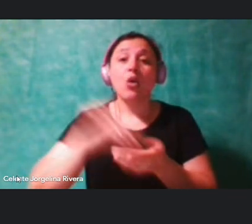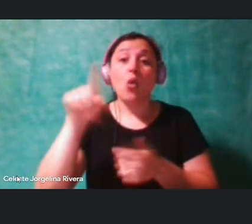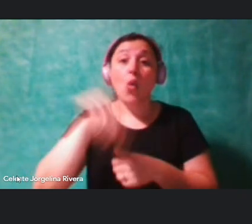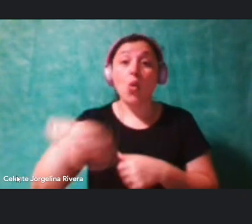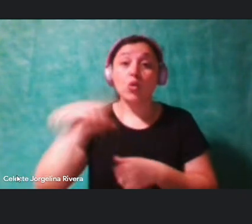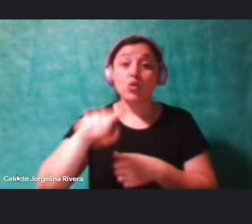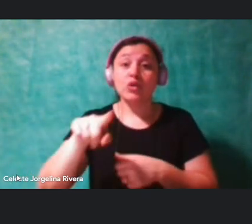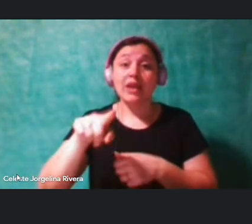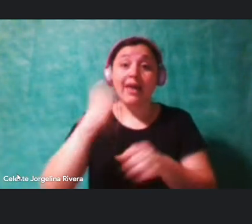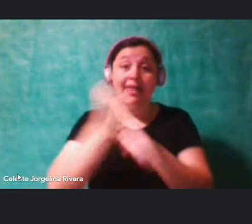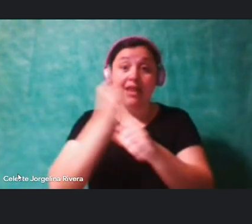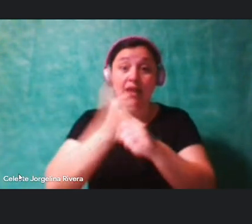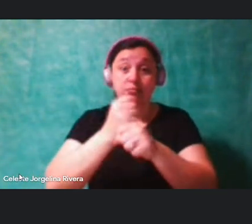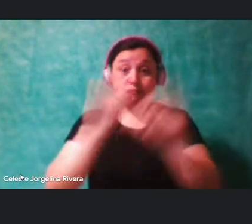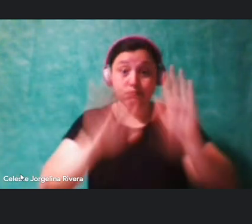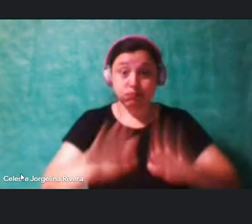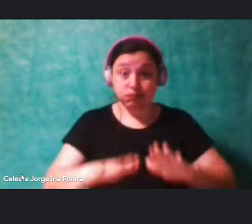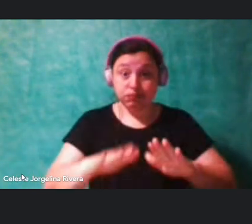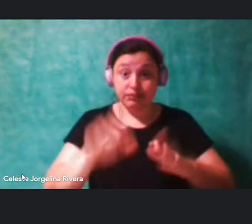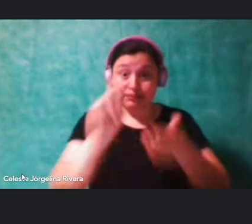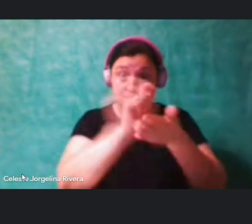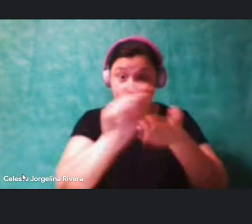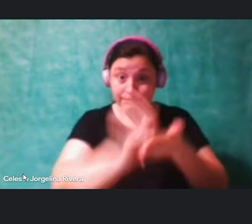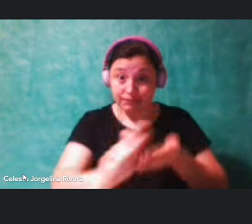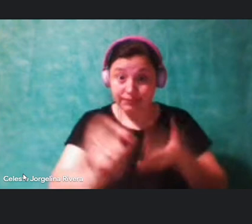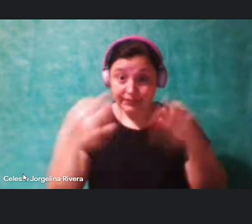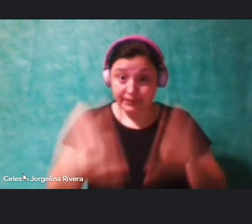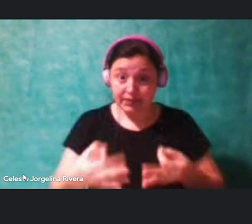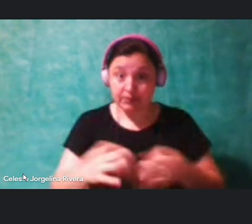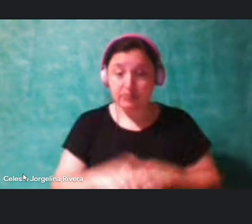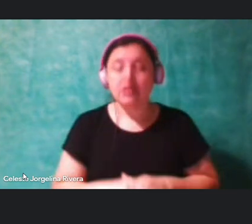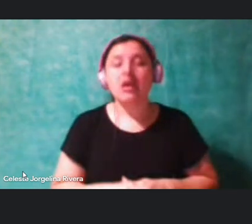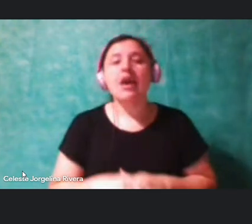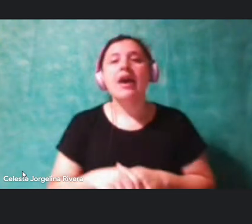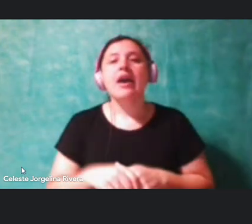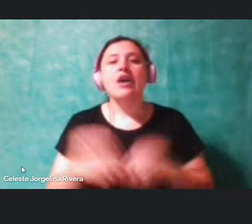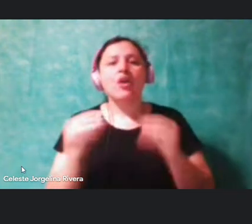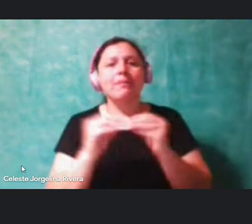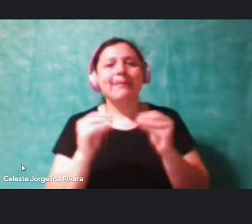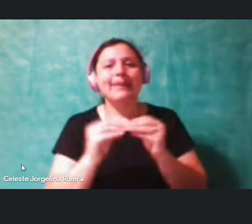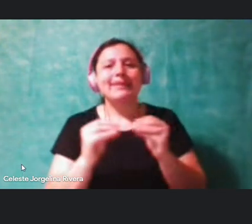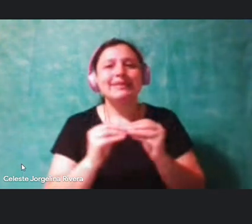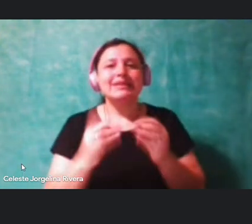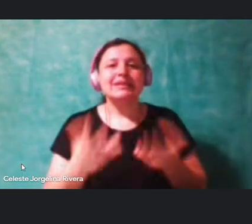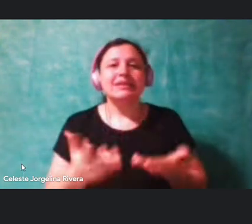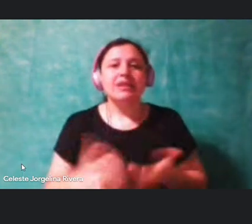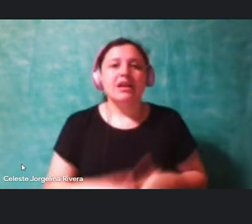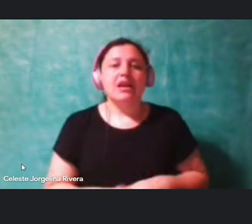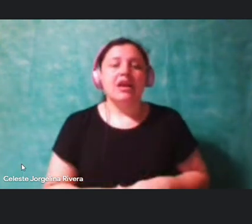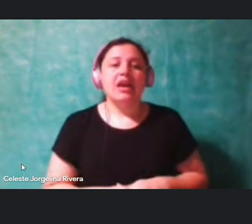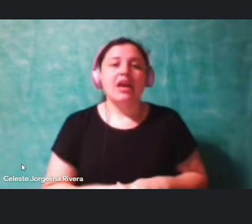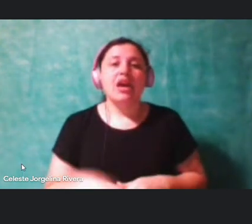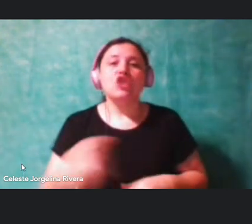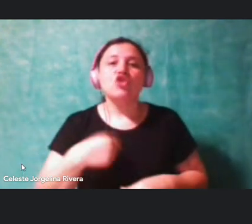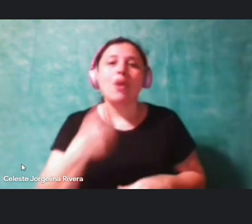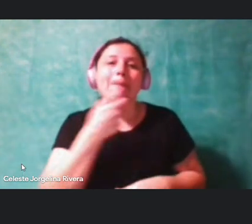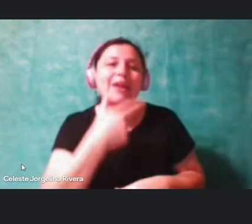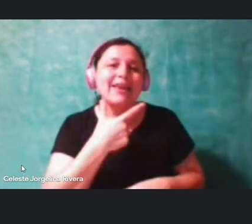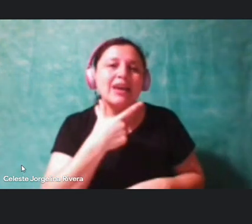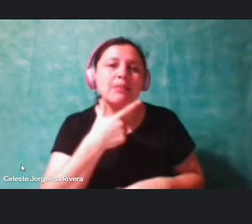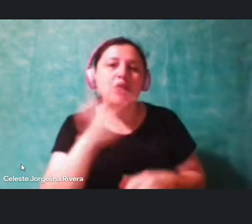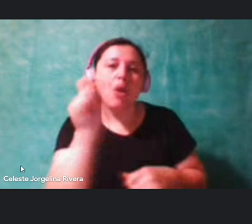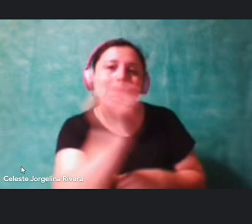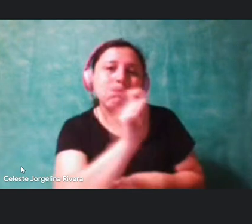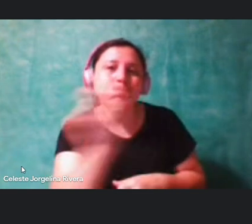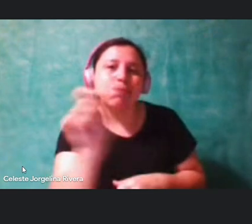Yo pude subrayar o resaltar, mejor dicho, las palabras con ING. Bien. Y